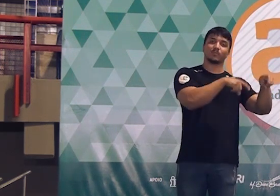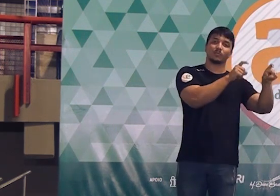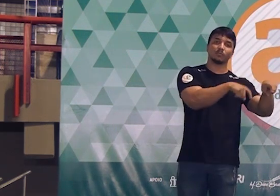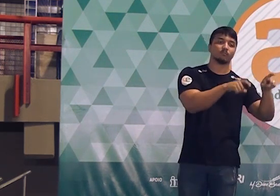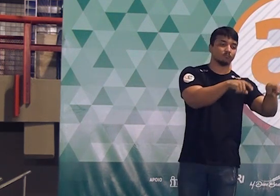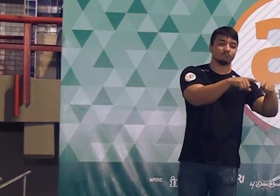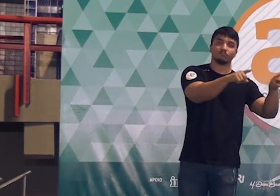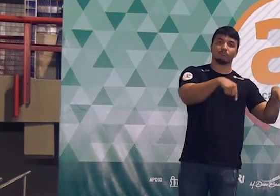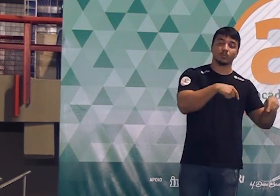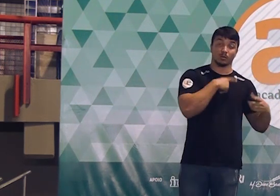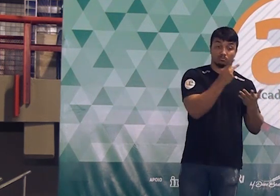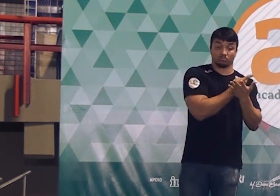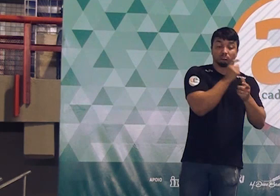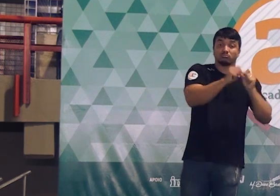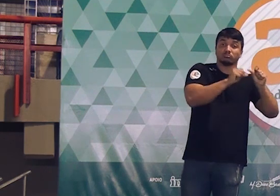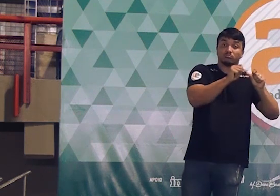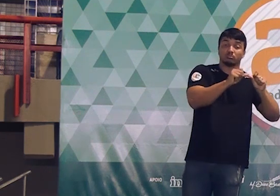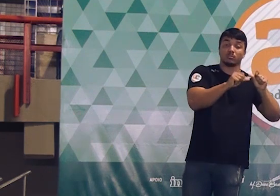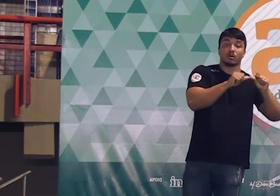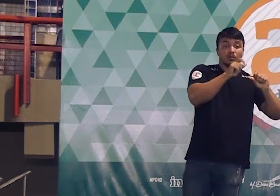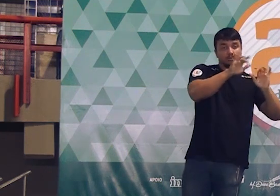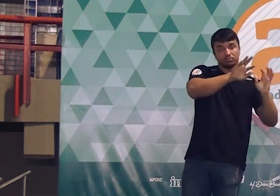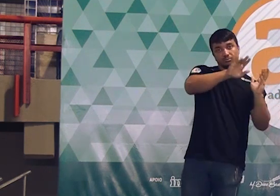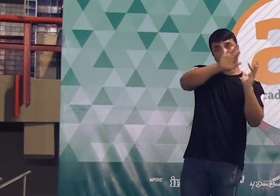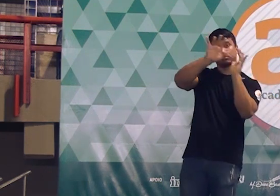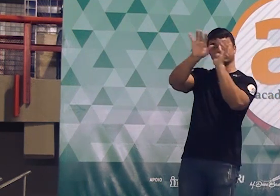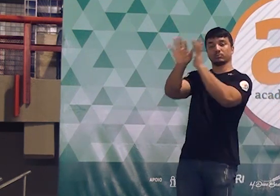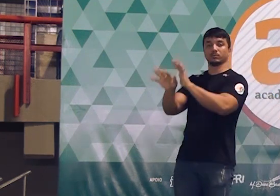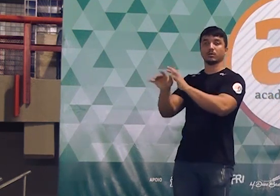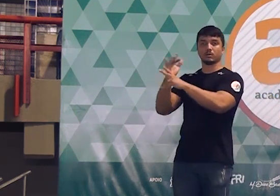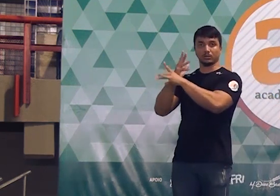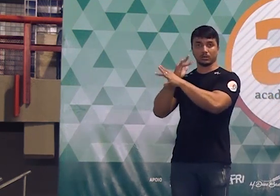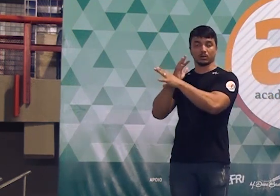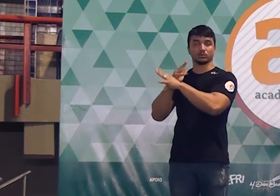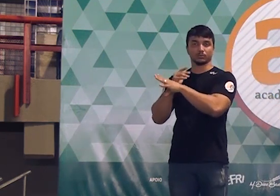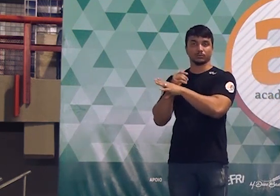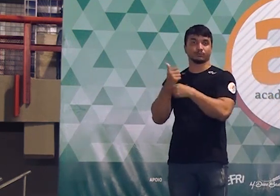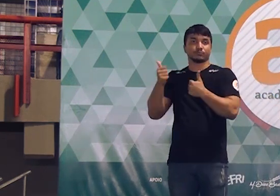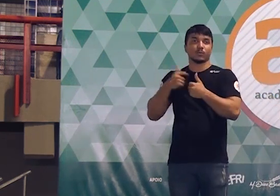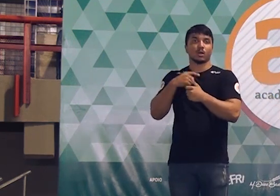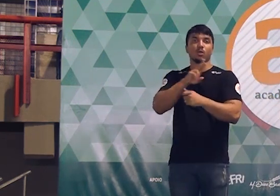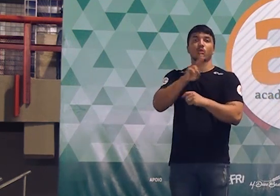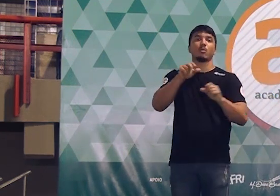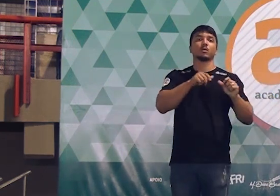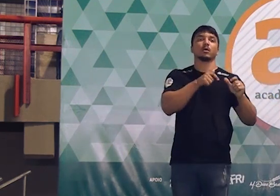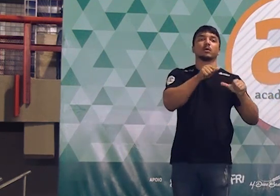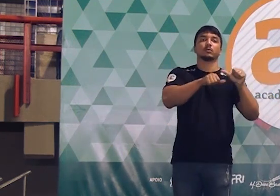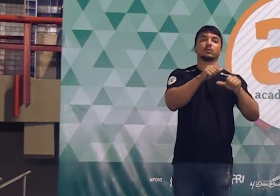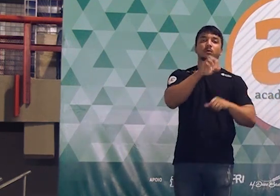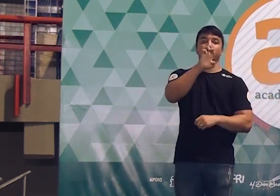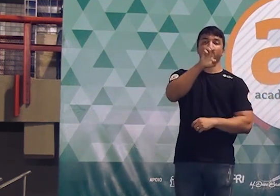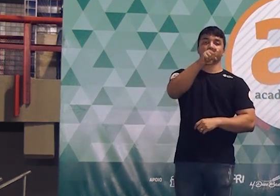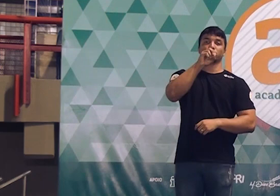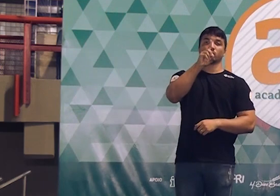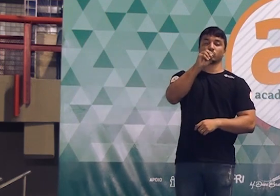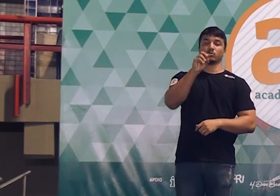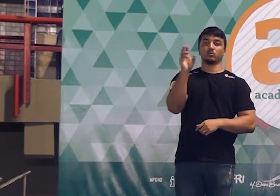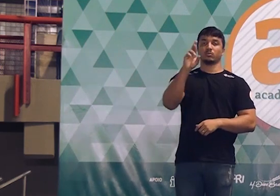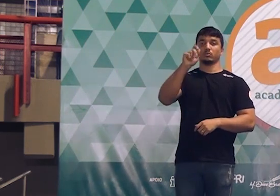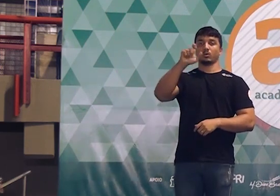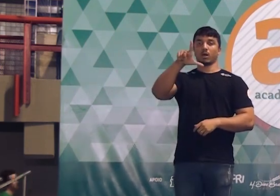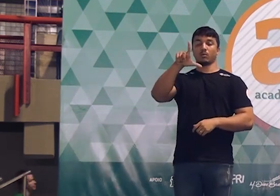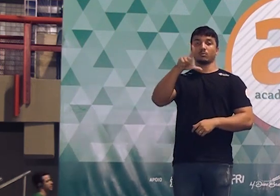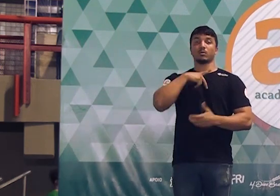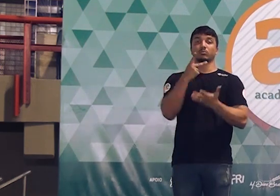campo. E aí o que aconteceu? Essa mão de obra foi para a cidade, não foi? Como é o nome desse processo? Êxodo rural.